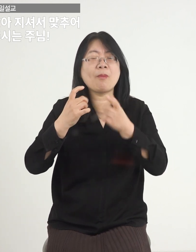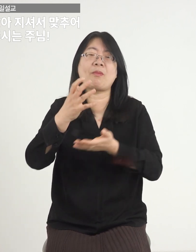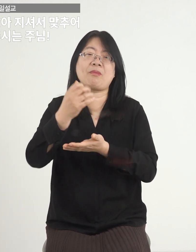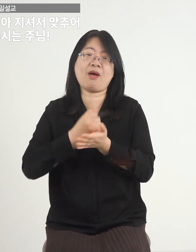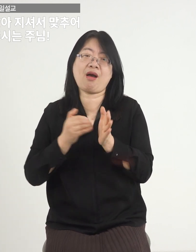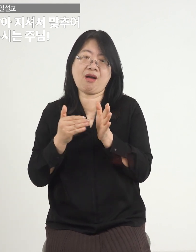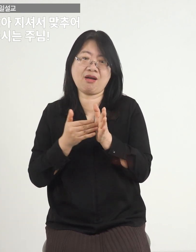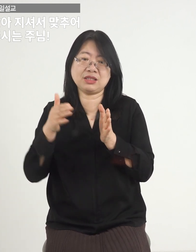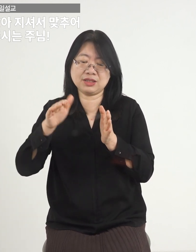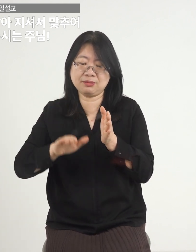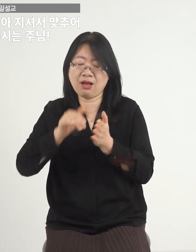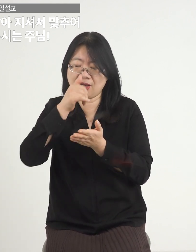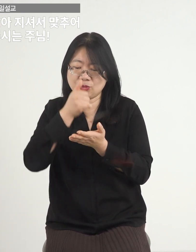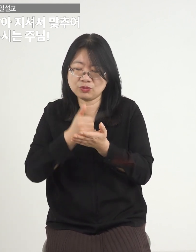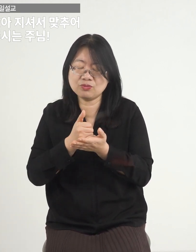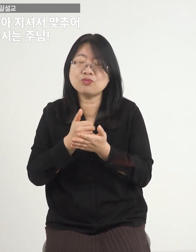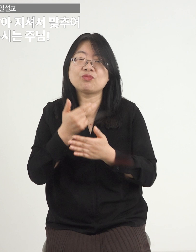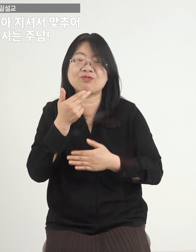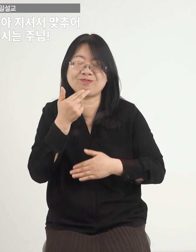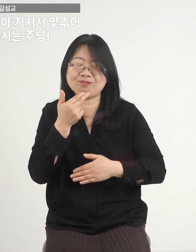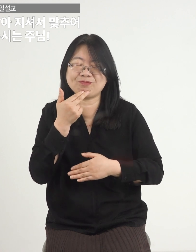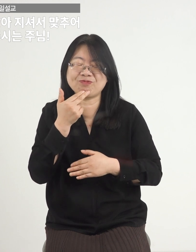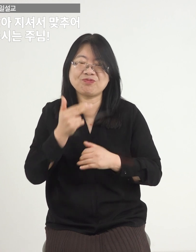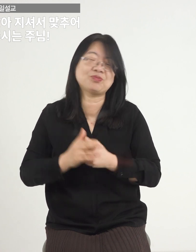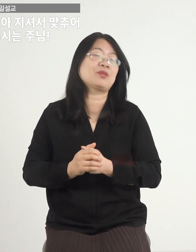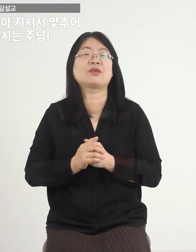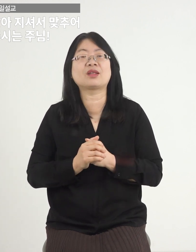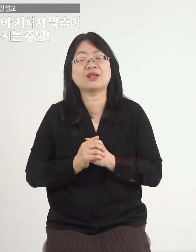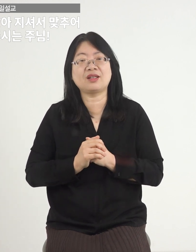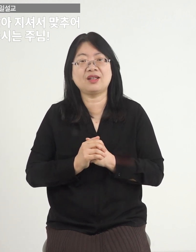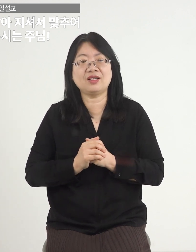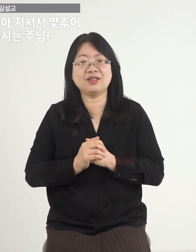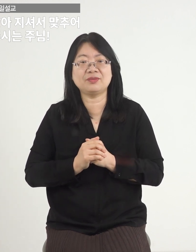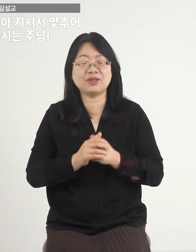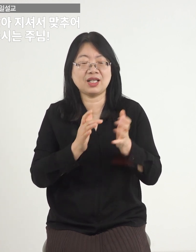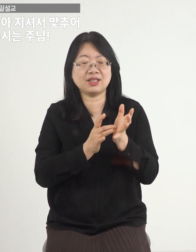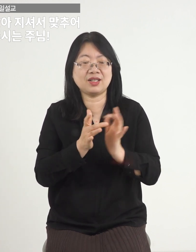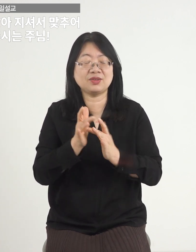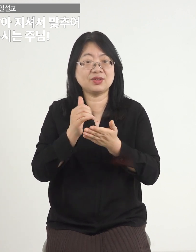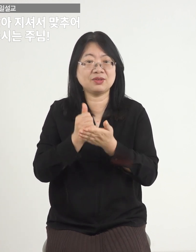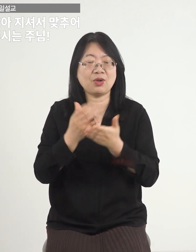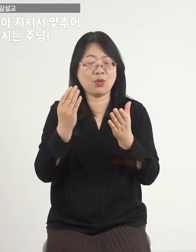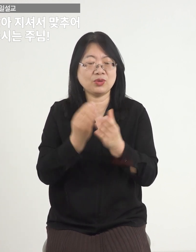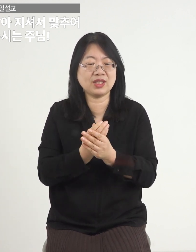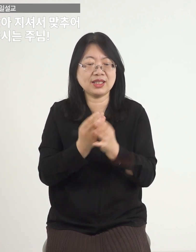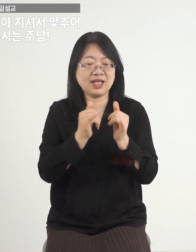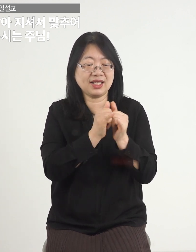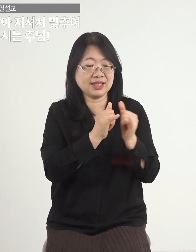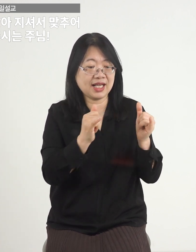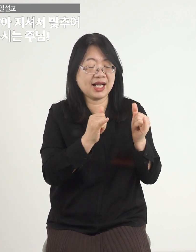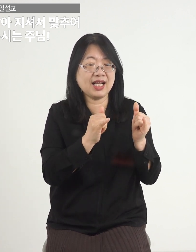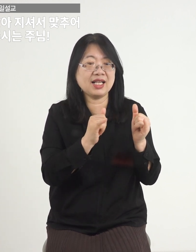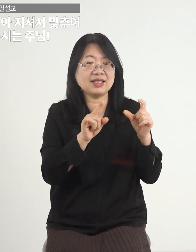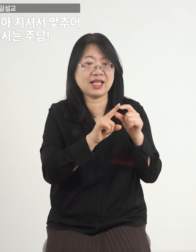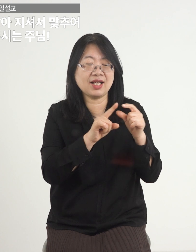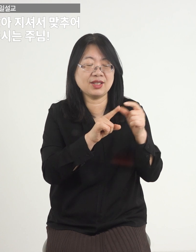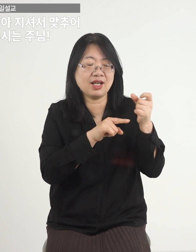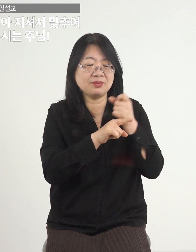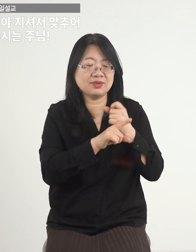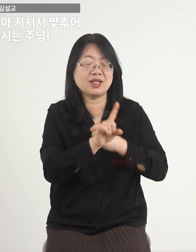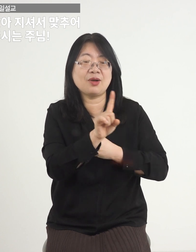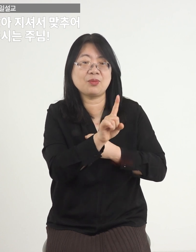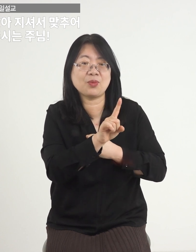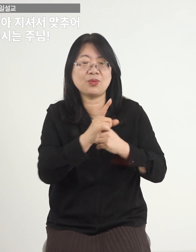이로되 죄는 없으시니라. 그러니까 예수님은 온전한 인간이라는 말이 무슨